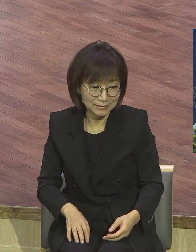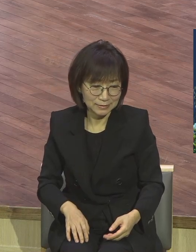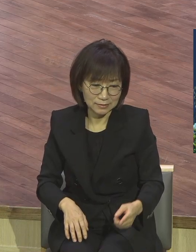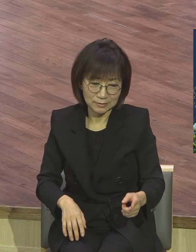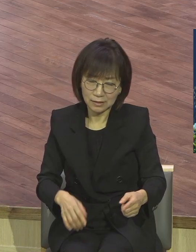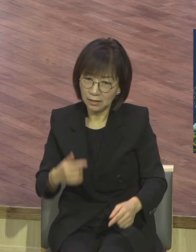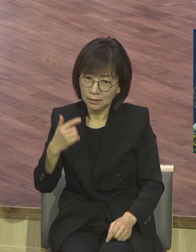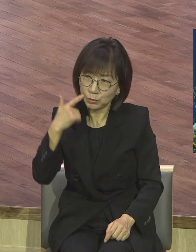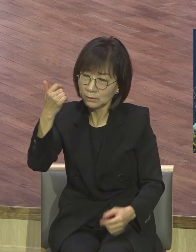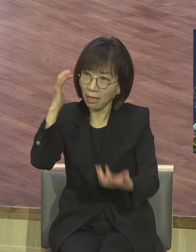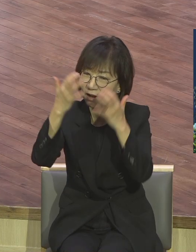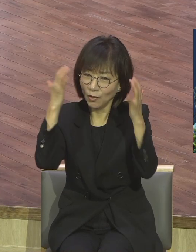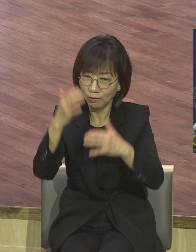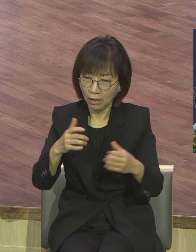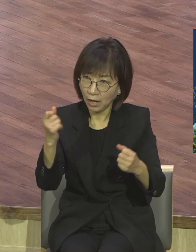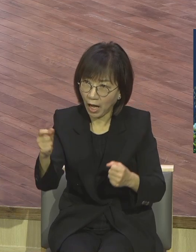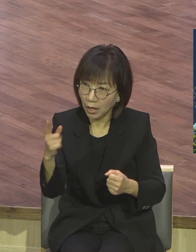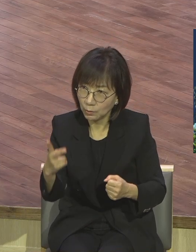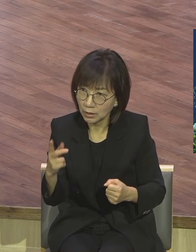볼을 이겨.